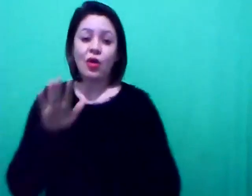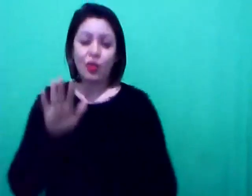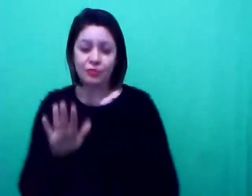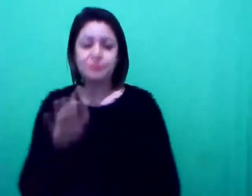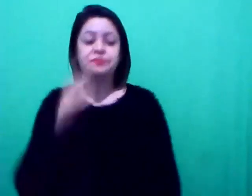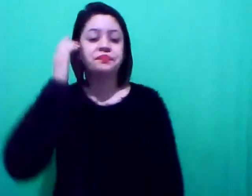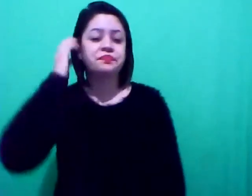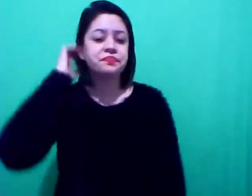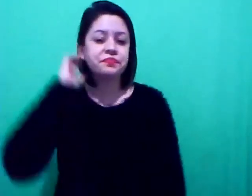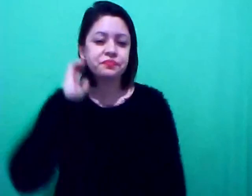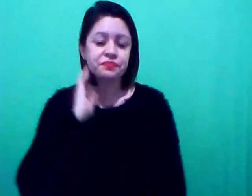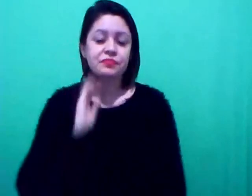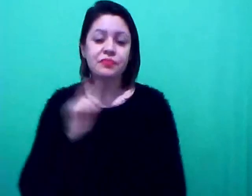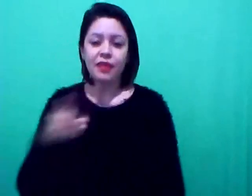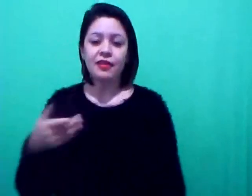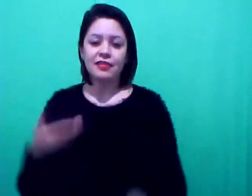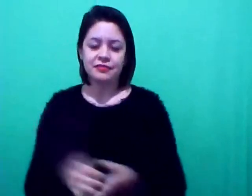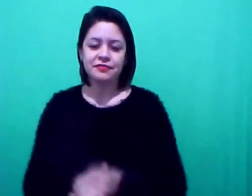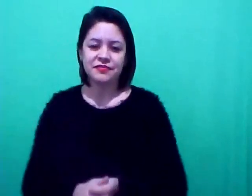agora o caso.